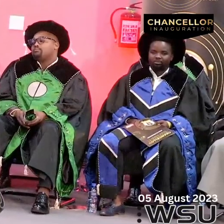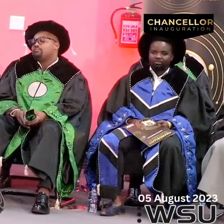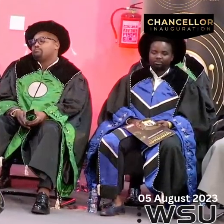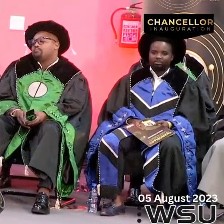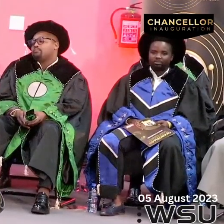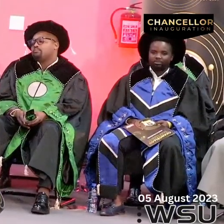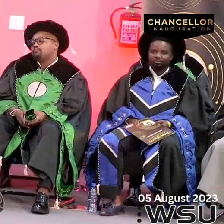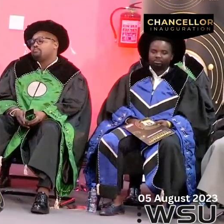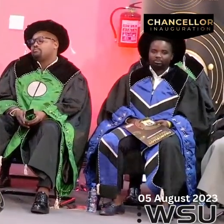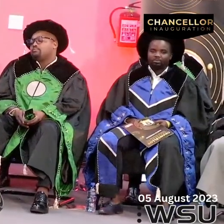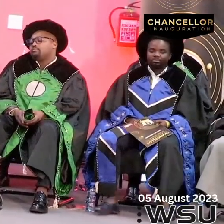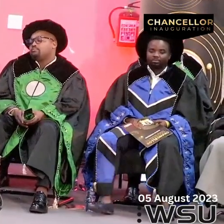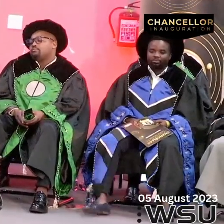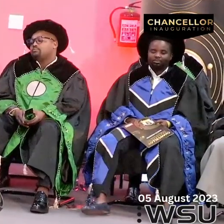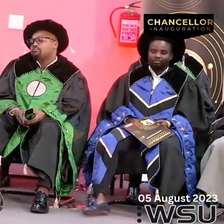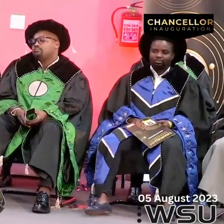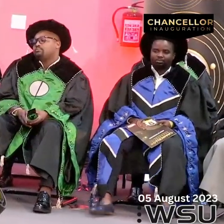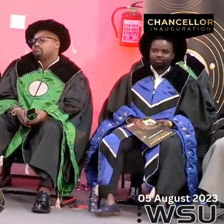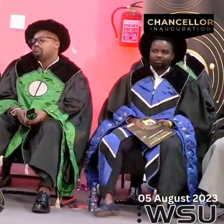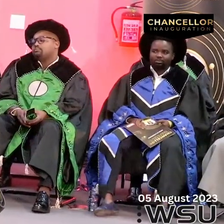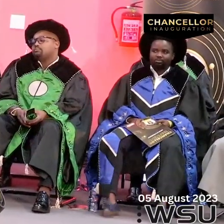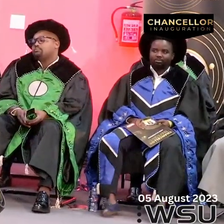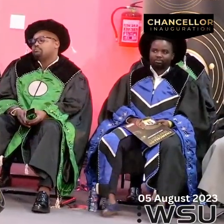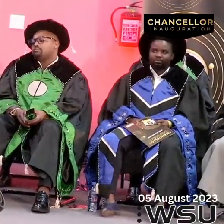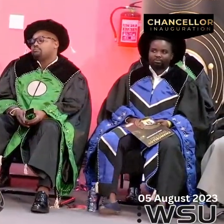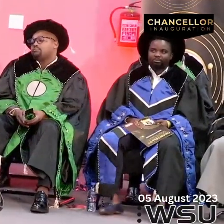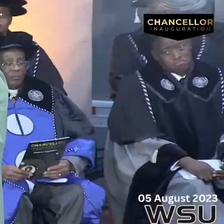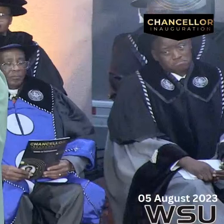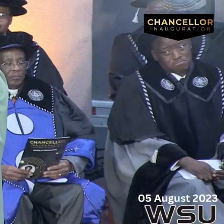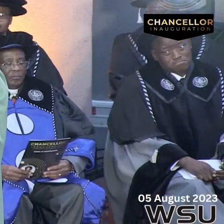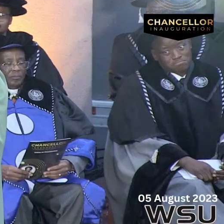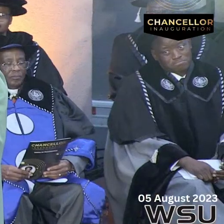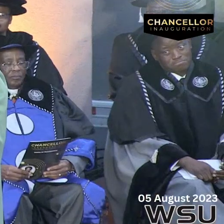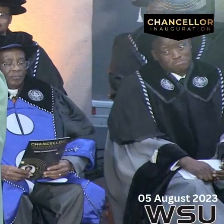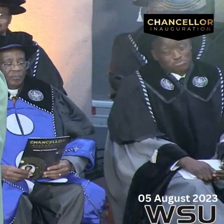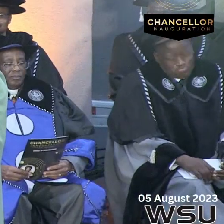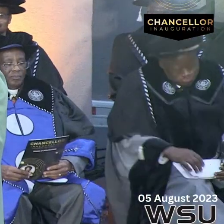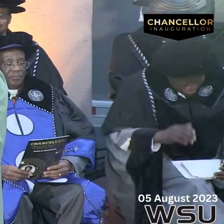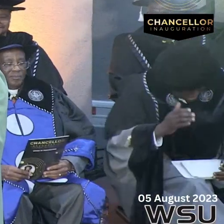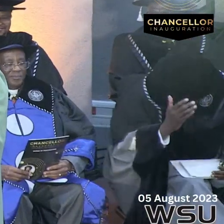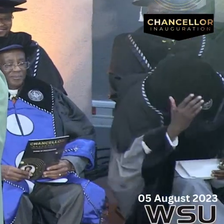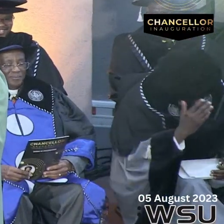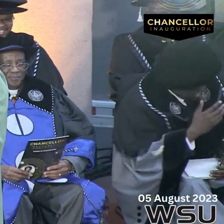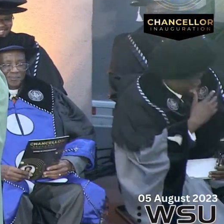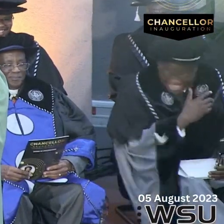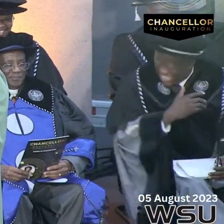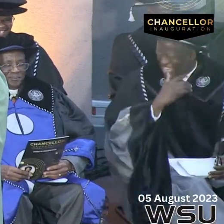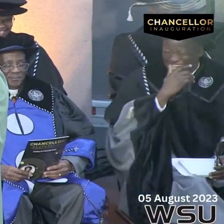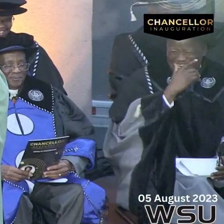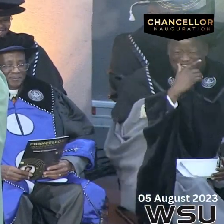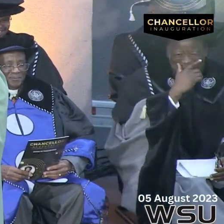ezilapha kwalapha kuthi kwi-council. Nento zo-Dr. Tebelela uyaziwa ke ngala mcimbi wakhe.